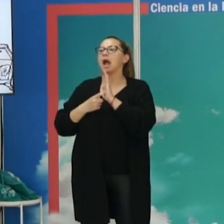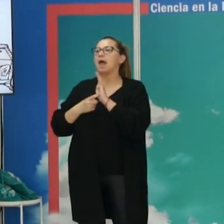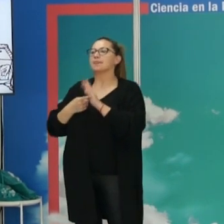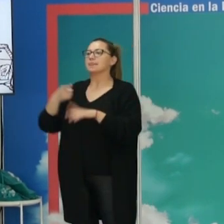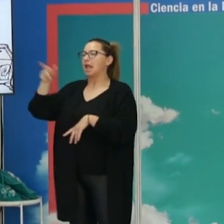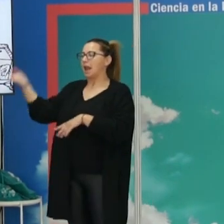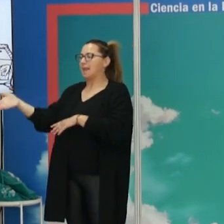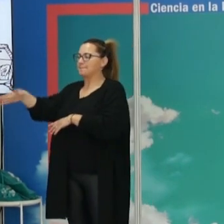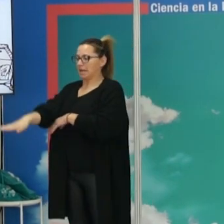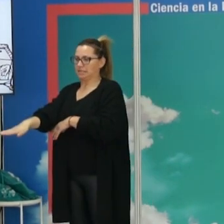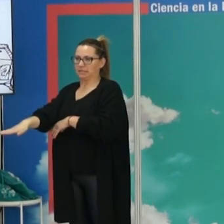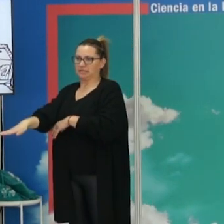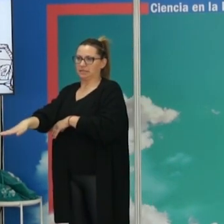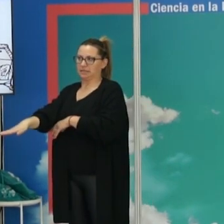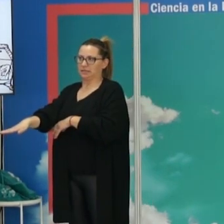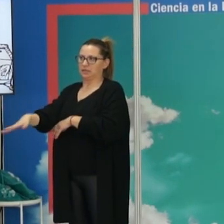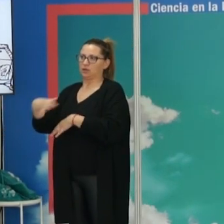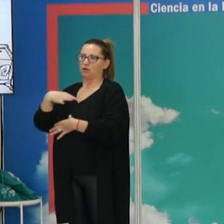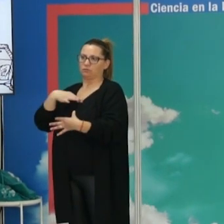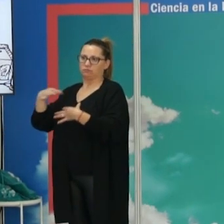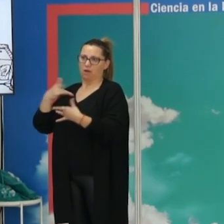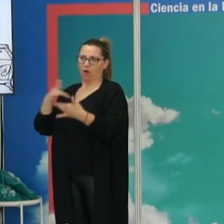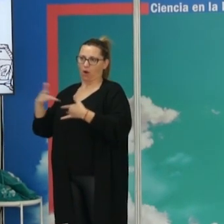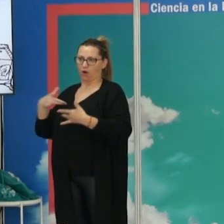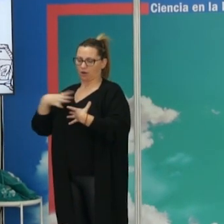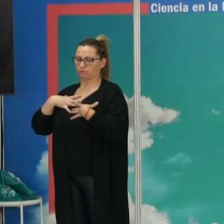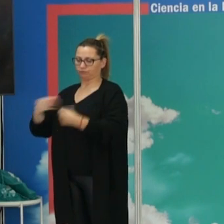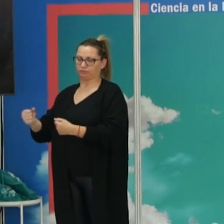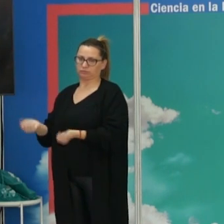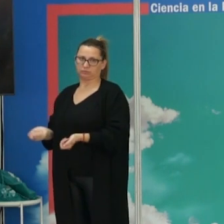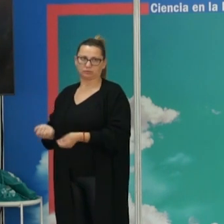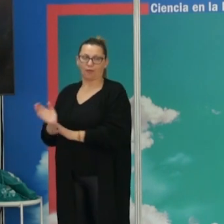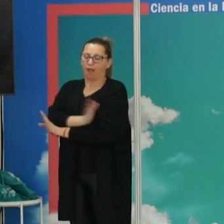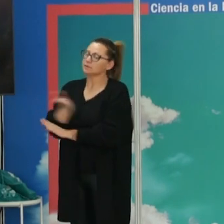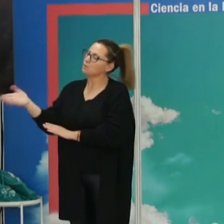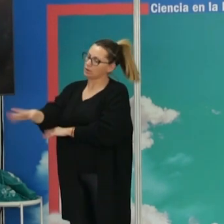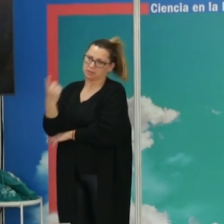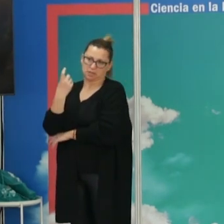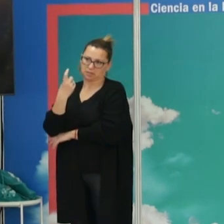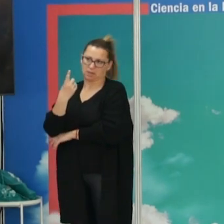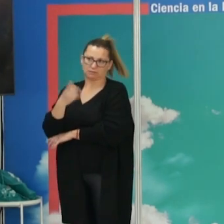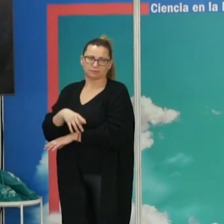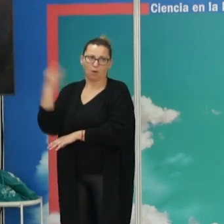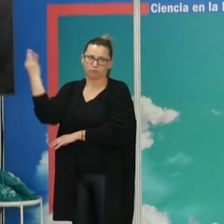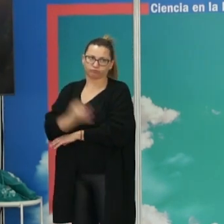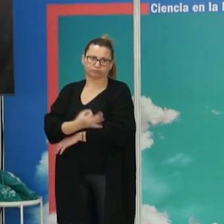personas a las que se les traen órganos vitales tienen que estar muertas previamente. Y esto ha hecho